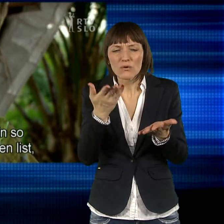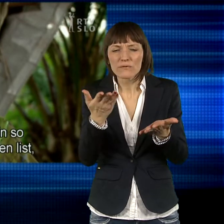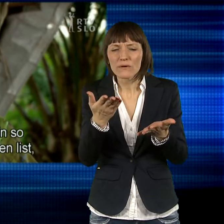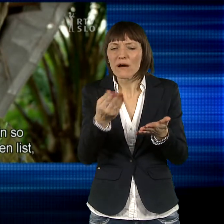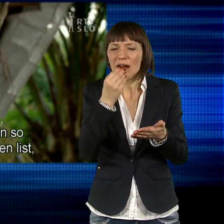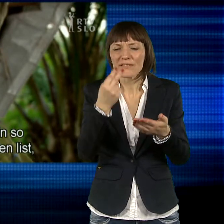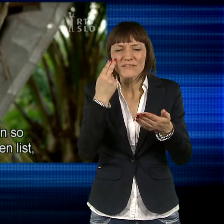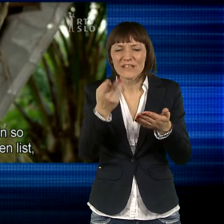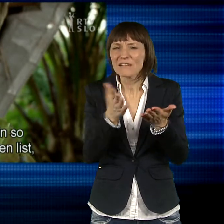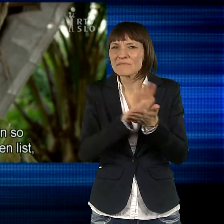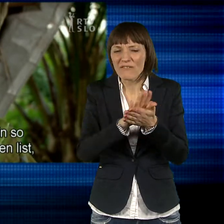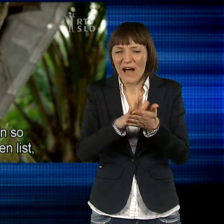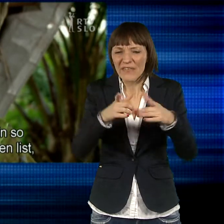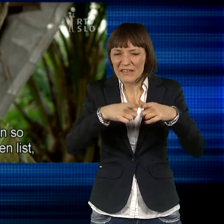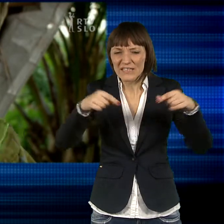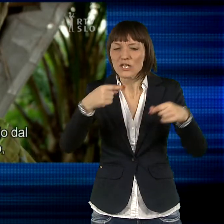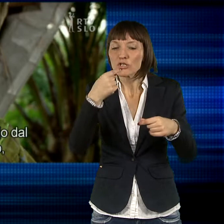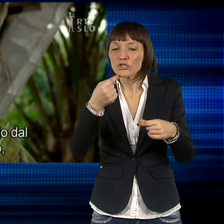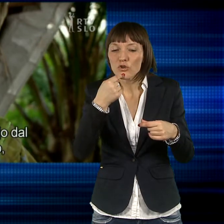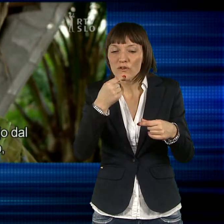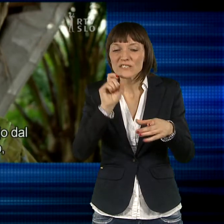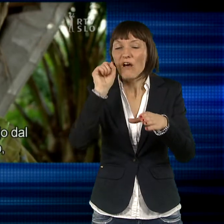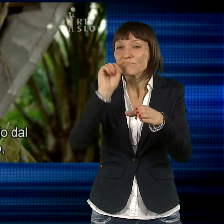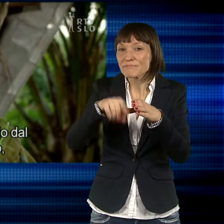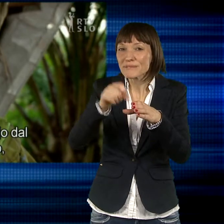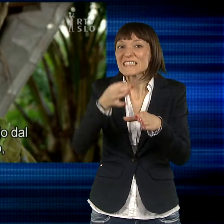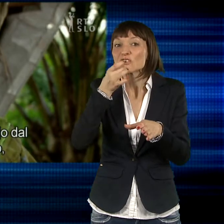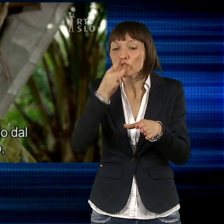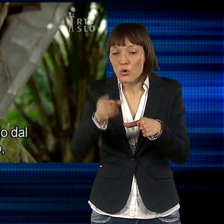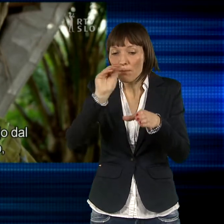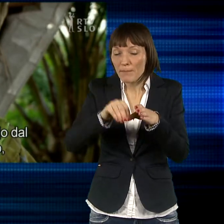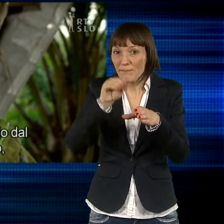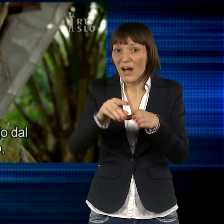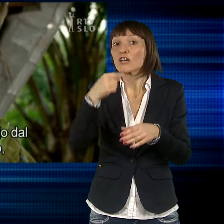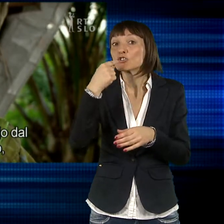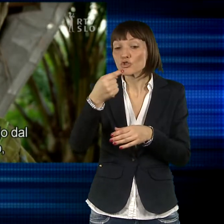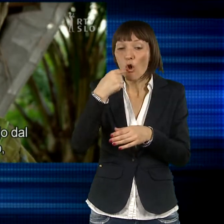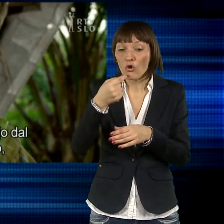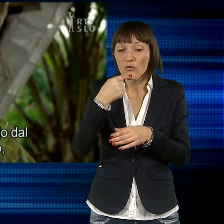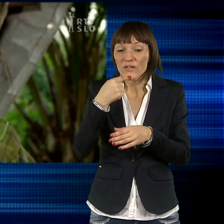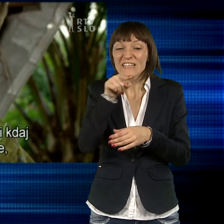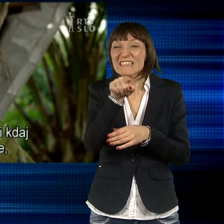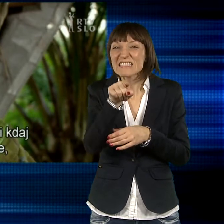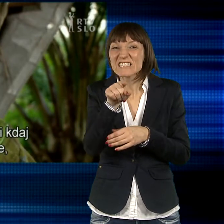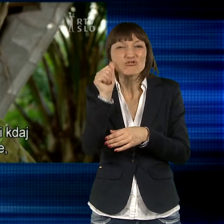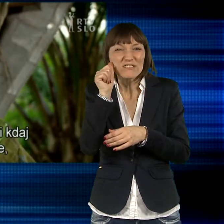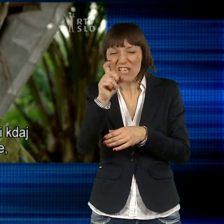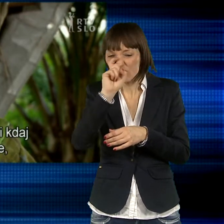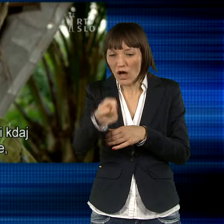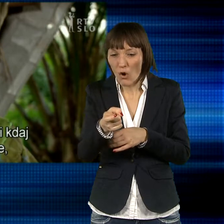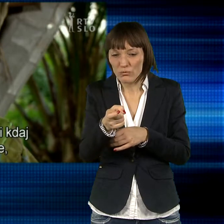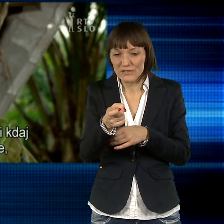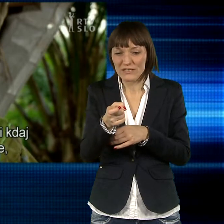obsari eloko muke, soki ba moni kaka sobe katina biloko, baloba ndoki nde ochaki